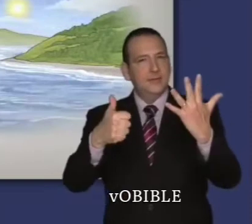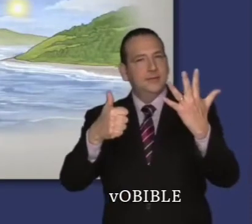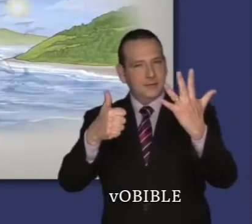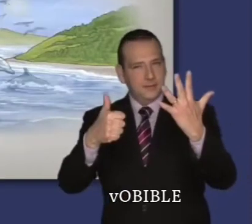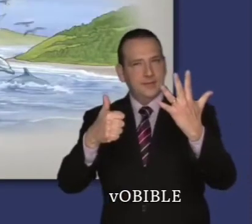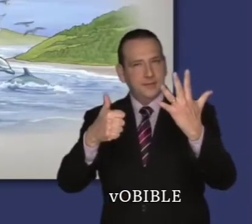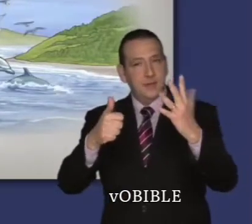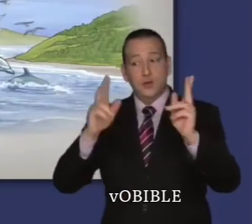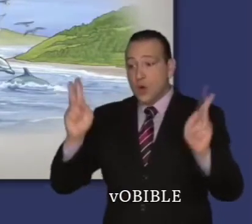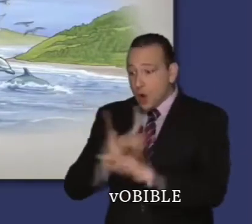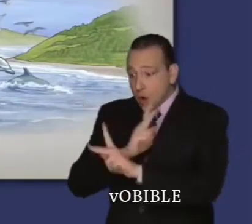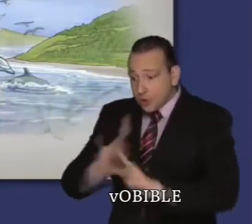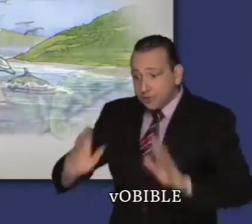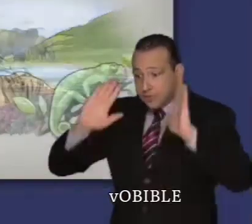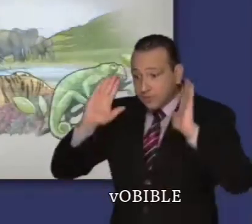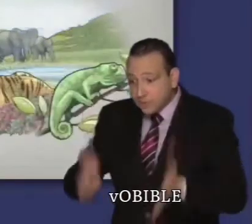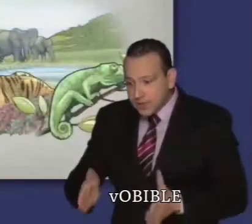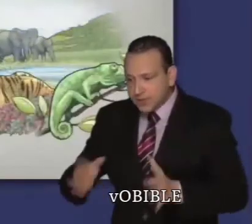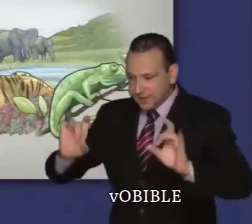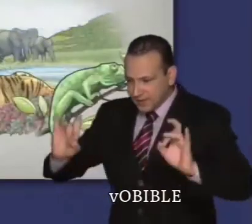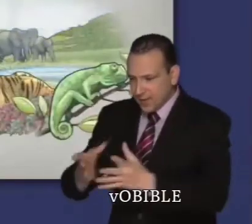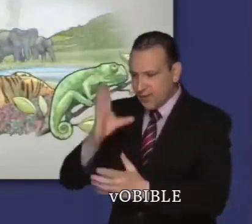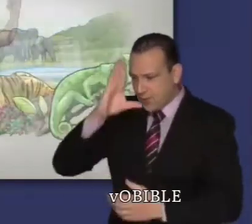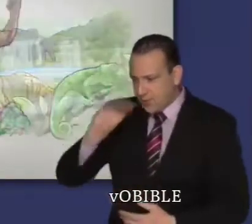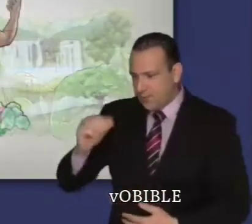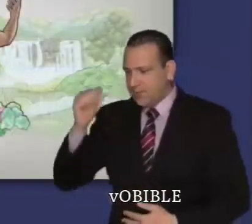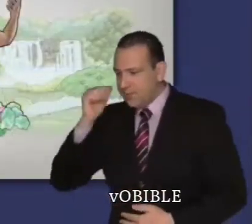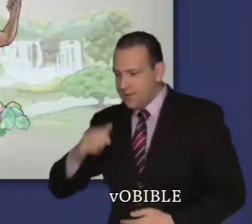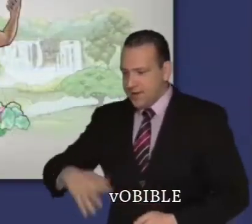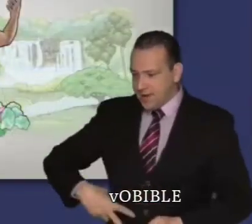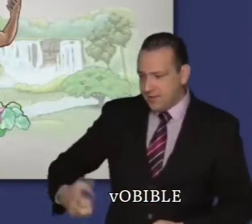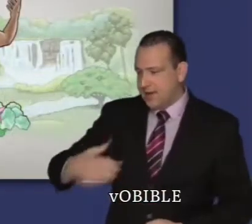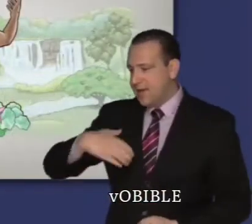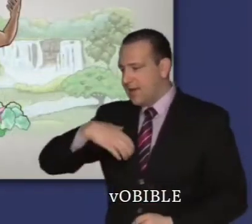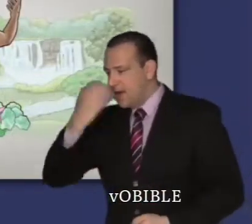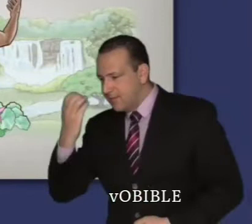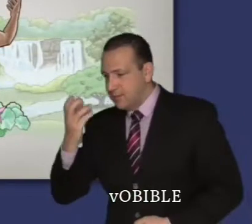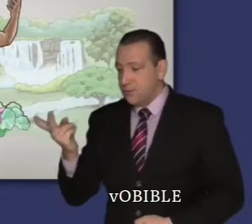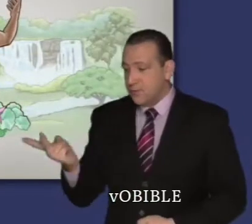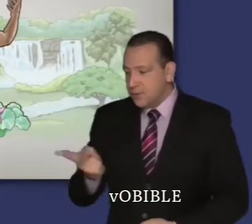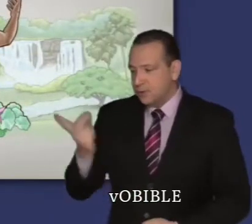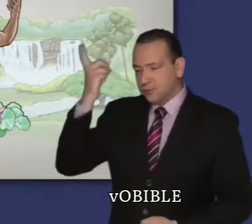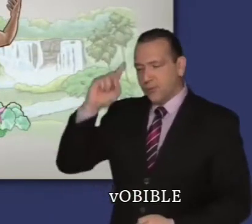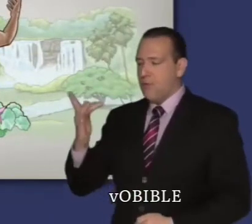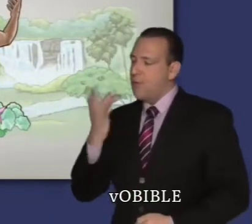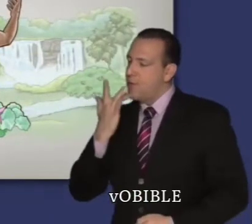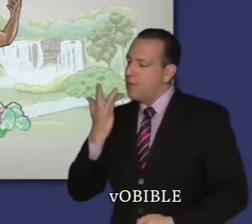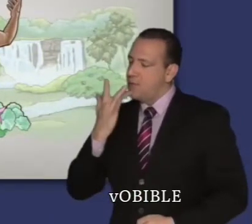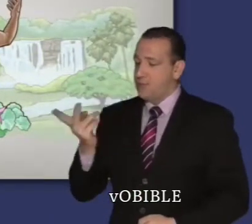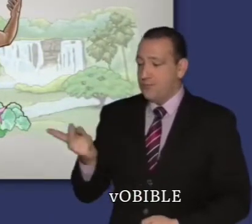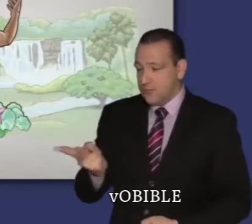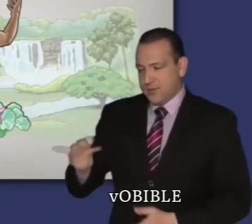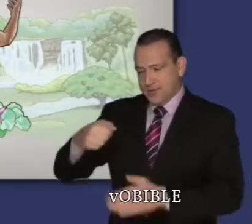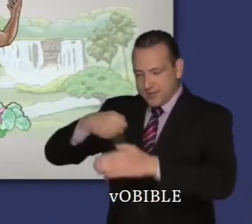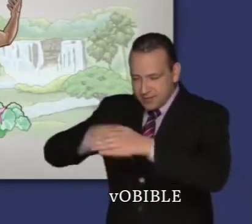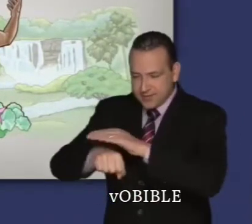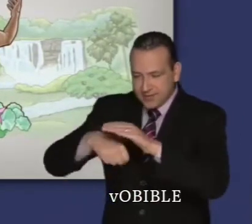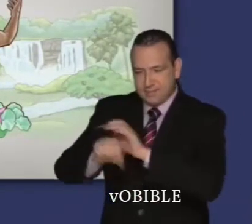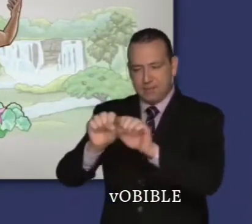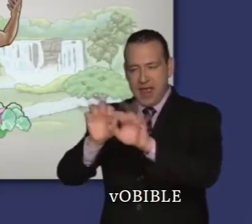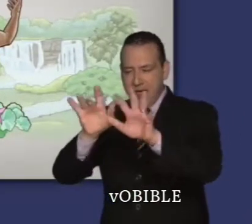les humains, puis a créé le premier homme et la première femme, Adam et Ève. Ils devaient remplir la terre et la